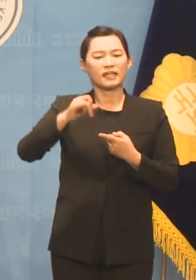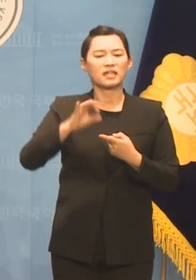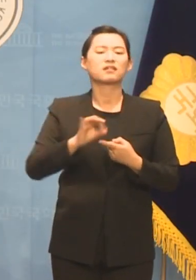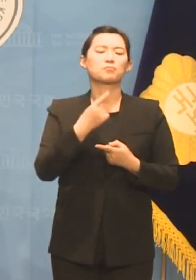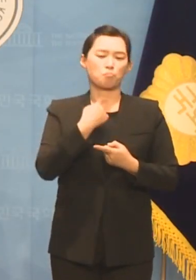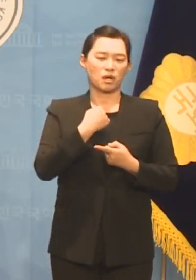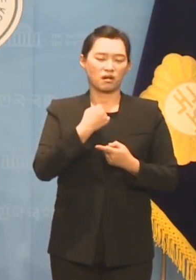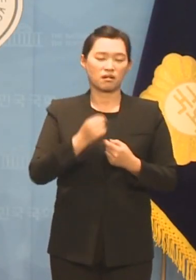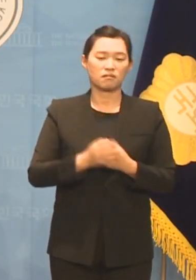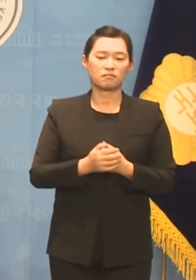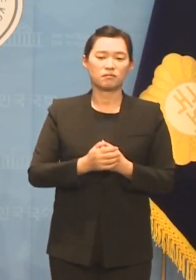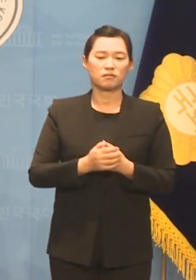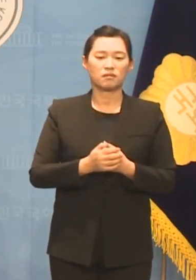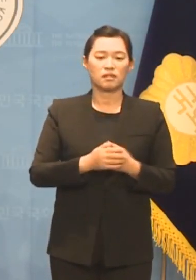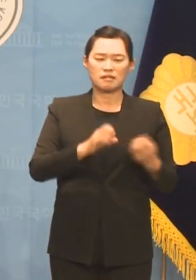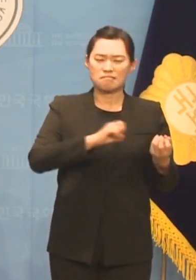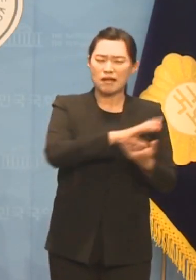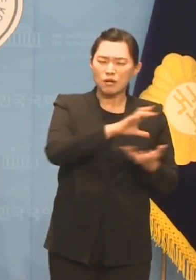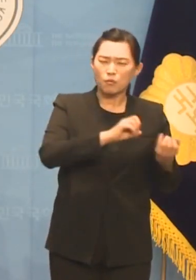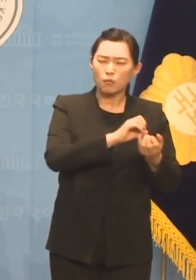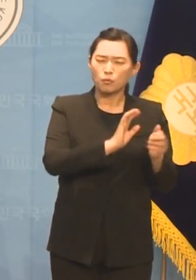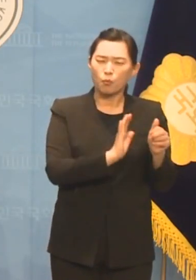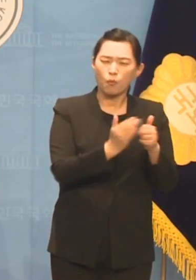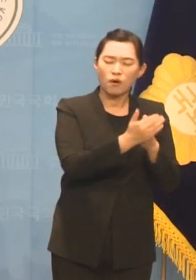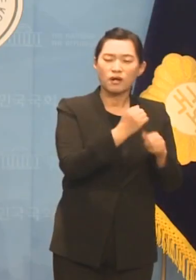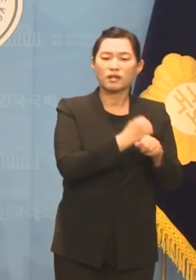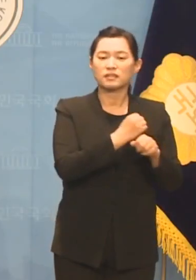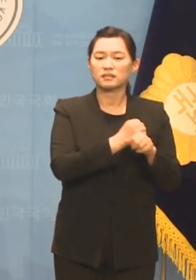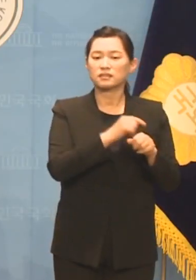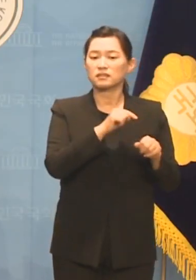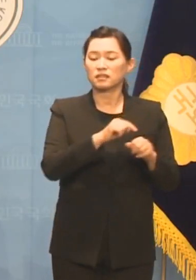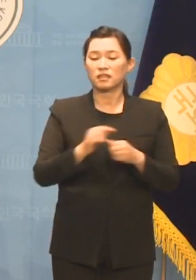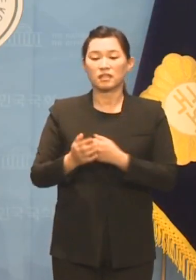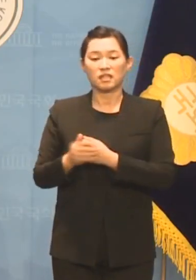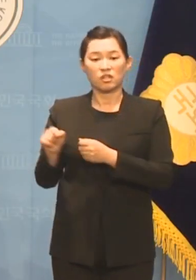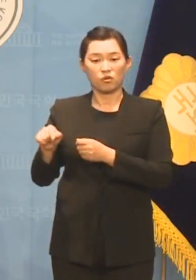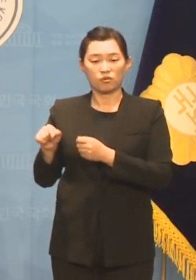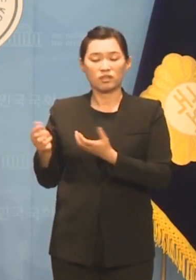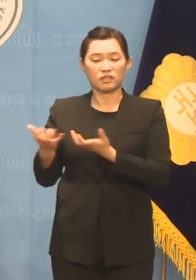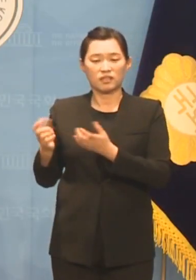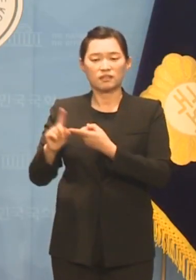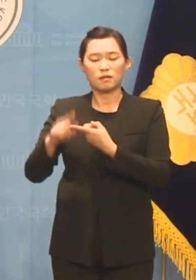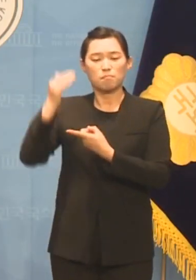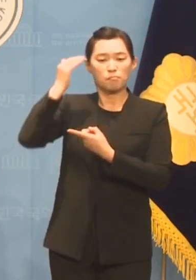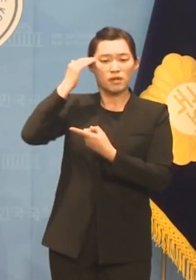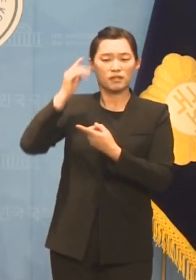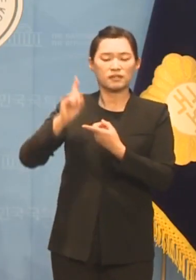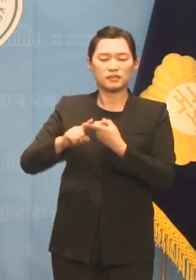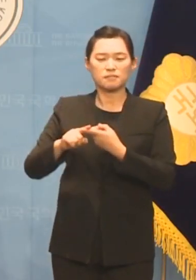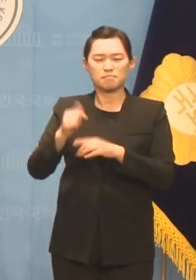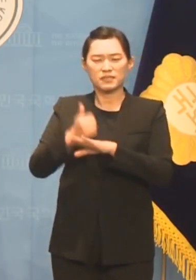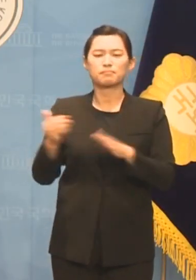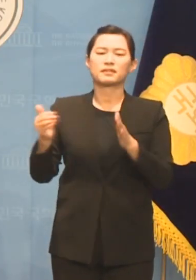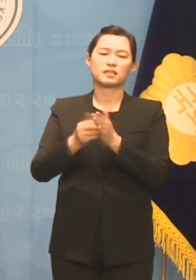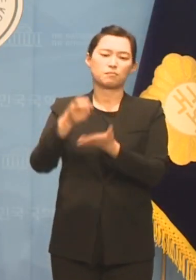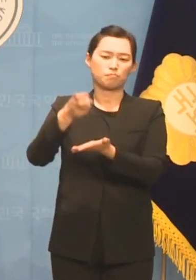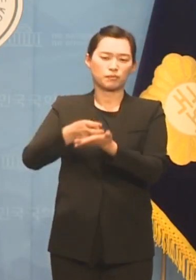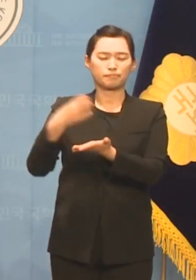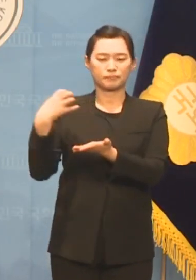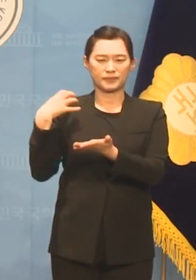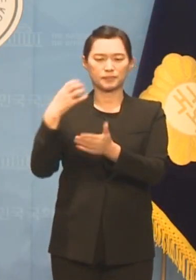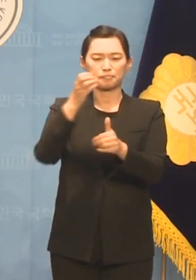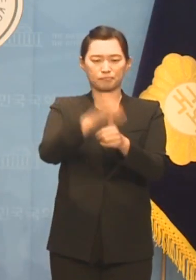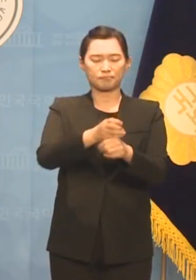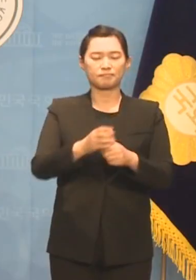했습니다. 내란을 옹호하는 세력들의 민주파출소 업무를 방해한 혐의에 대해서 끝까지 법적 책임을